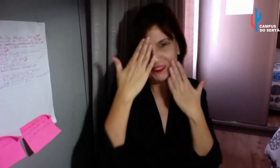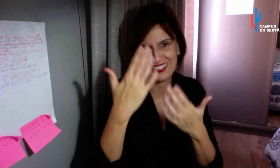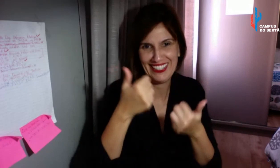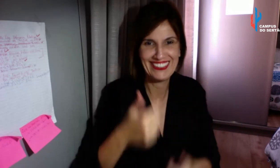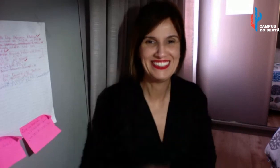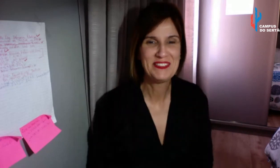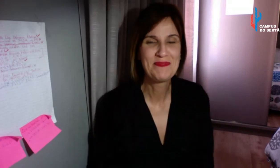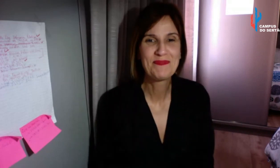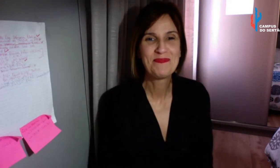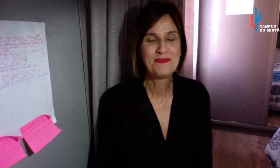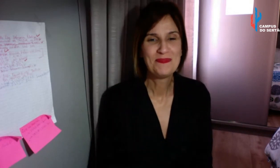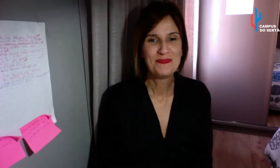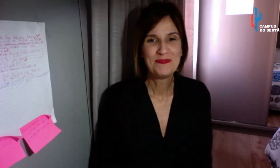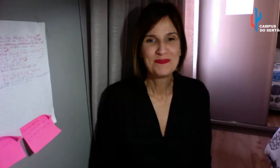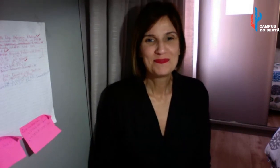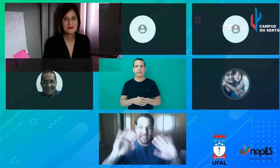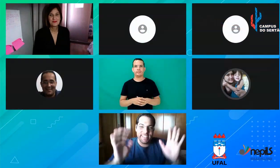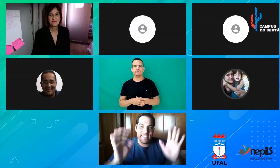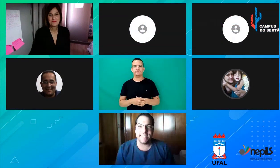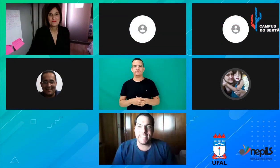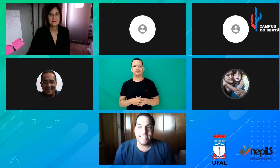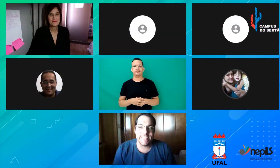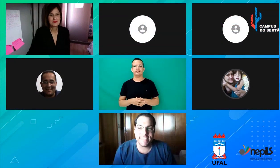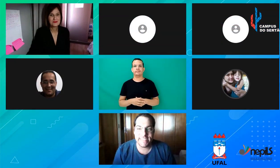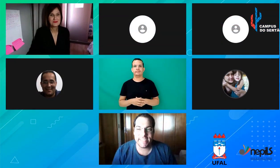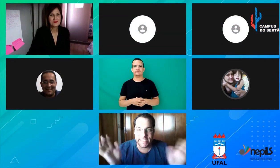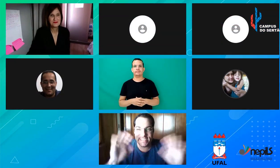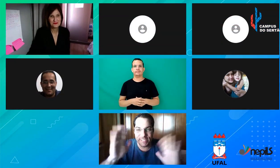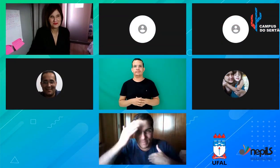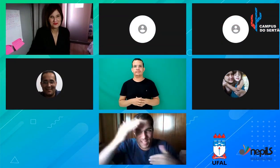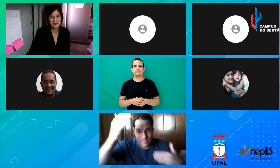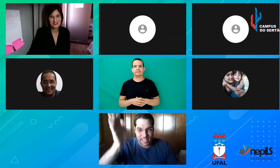informação seja também garantido. Muito obrigada pela pergunta.